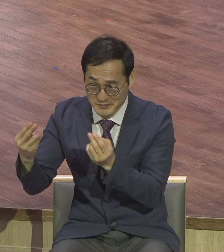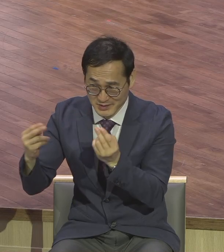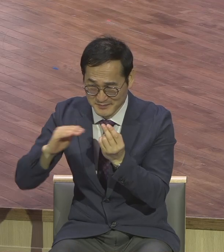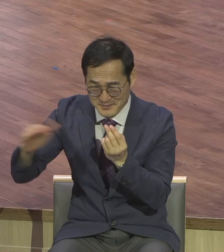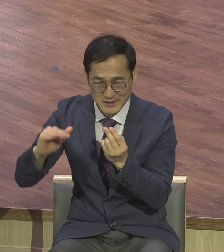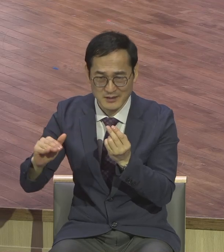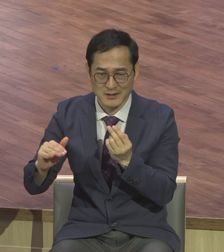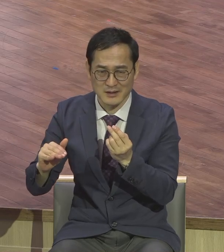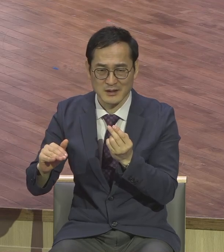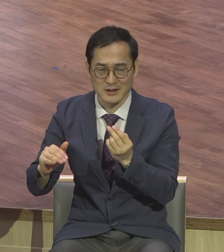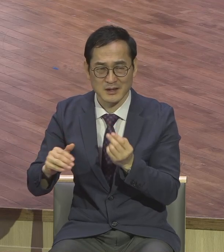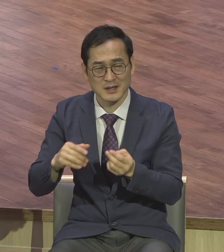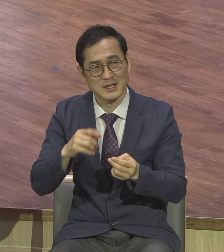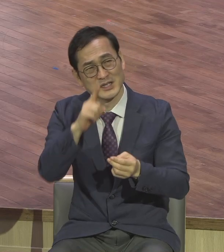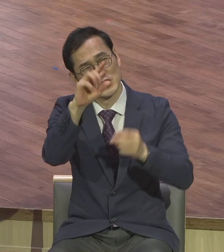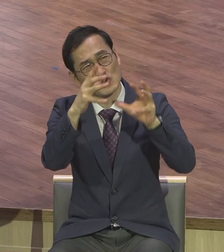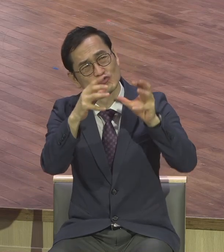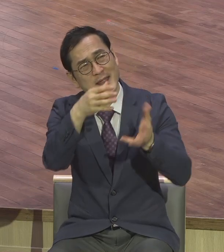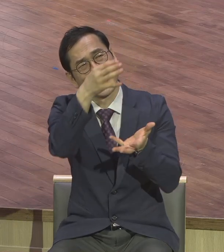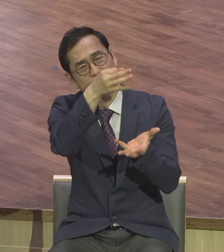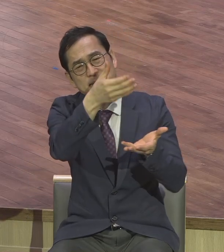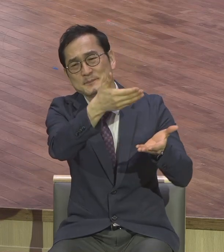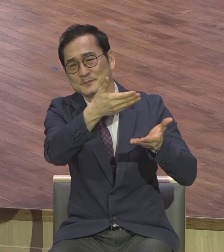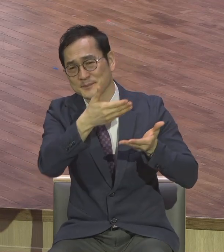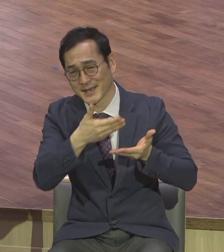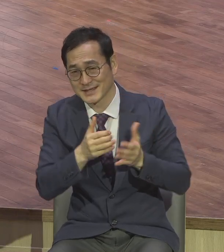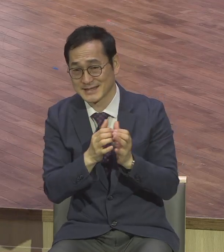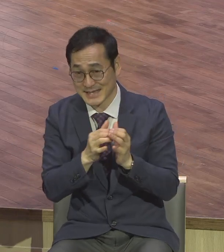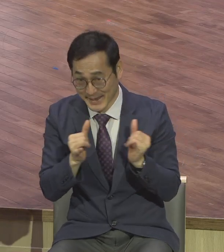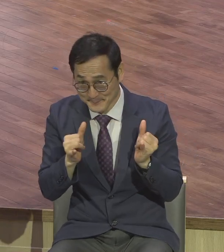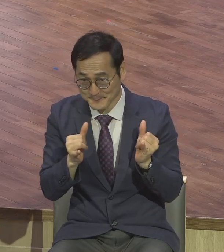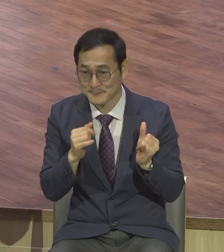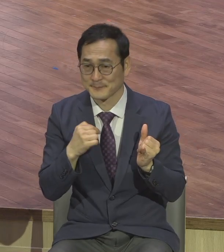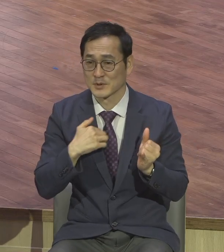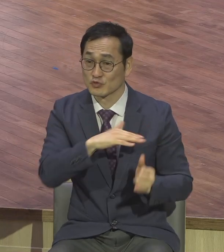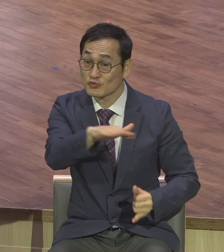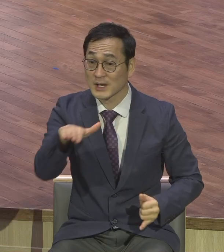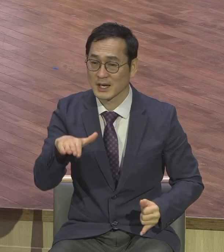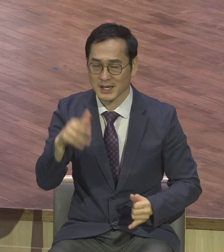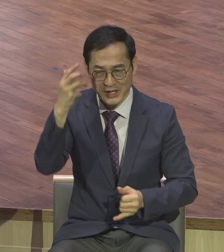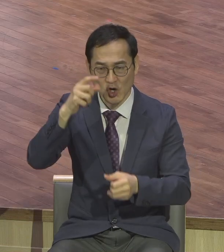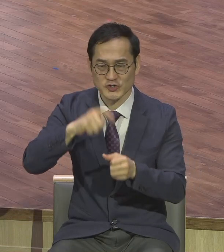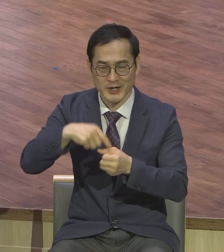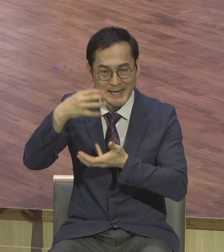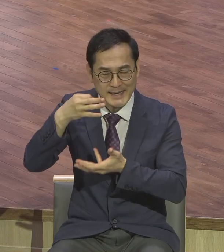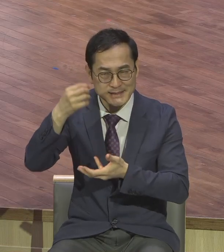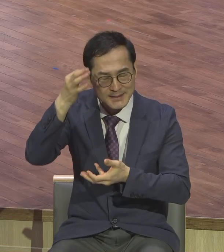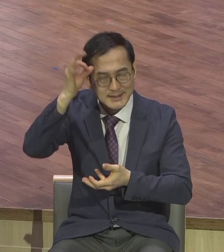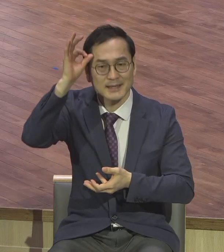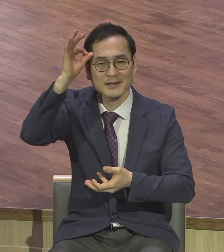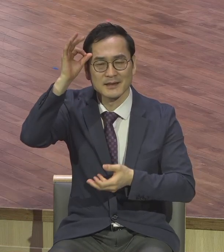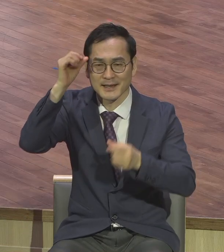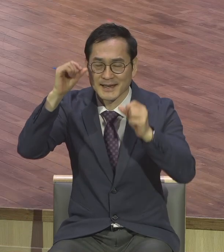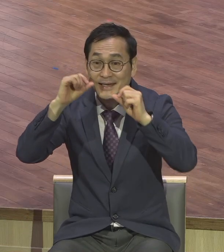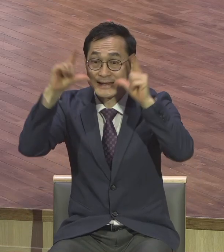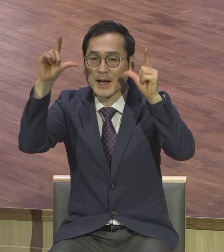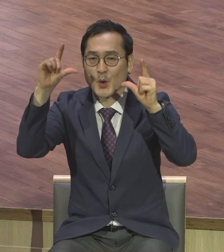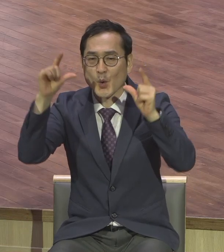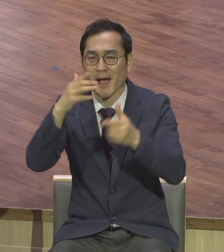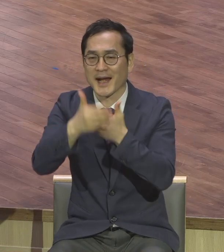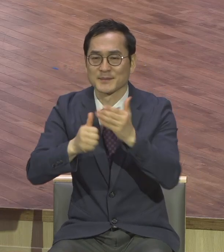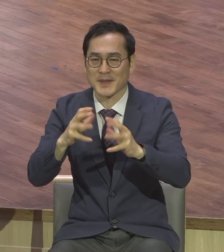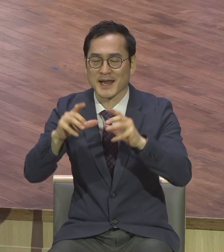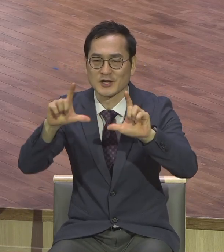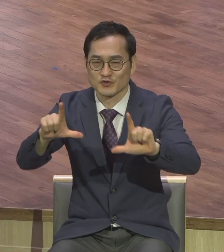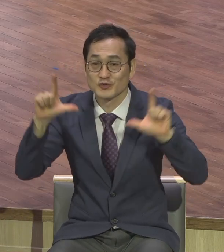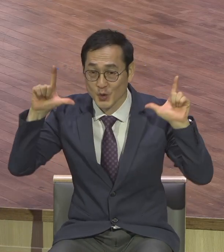유업을 이을 자로서의 영적 가치를 깨닫고 하나님 나라의 확장의 주역으로 멋지게 쓰임 받으시길